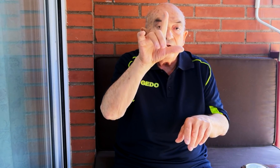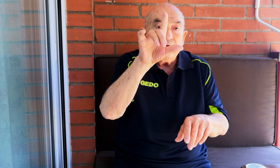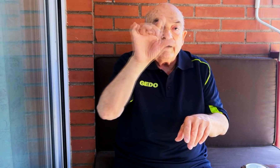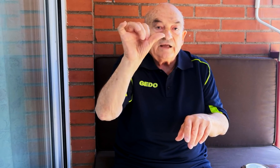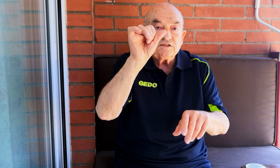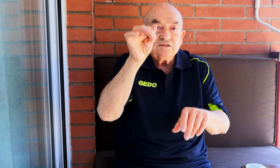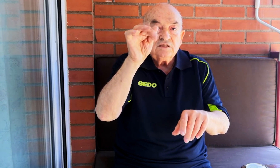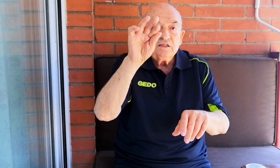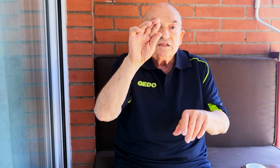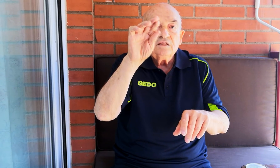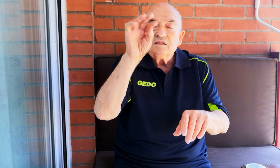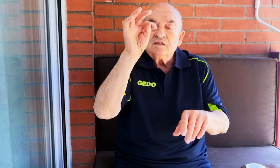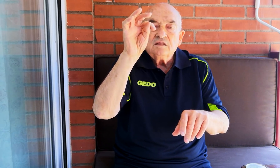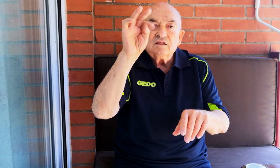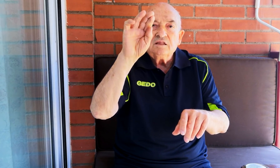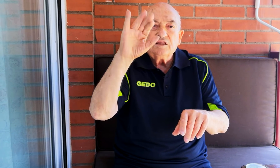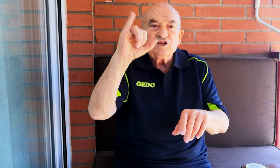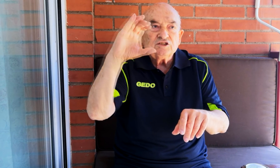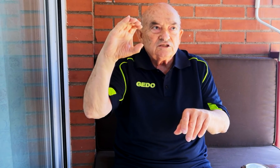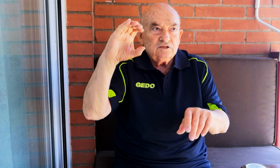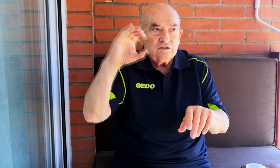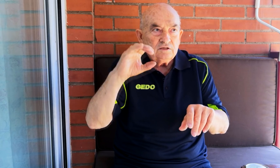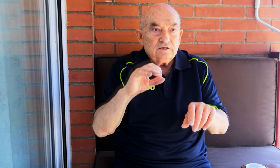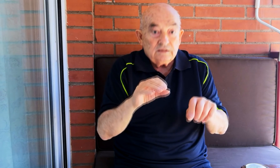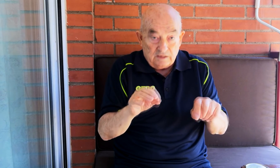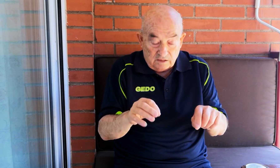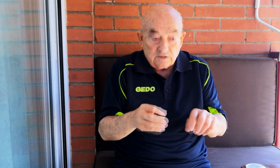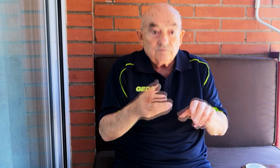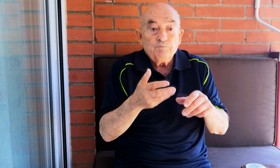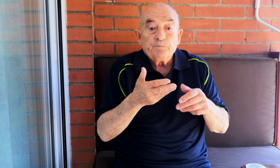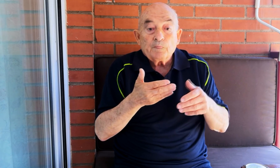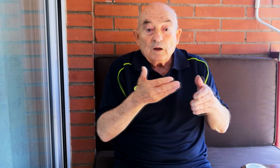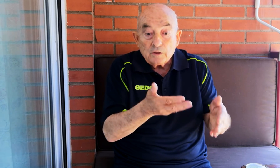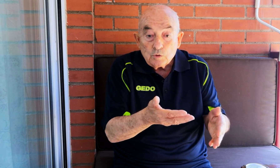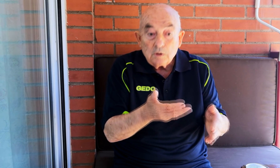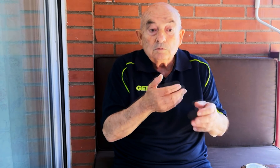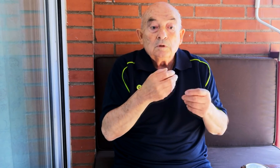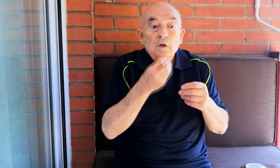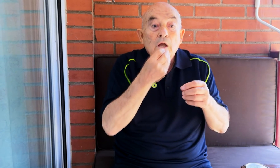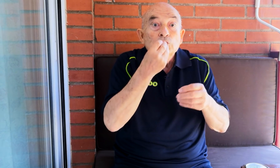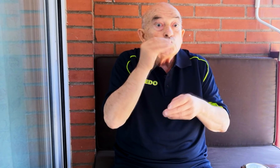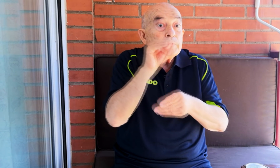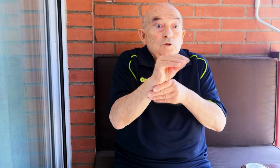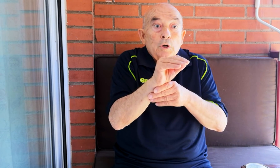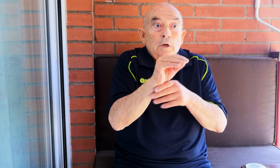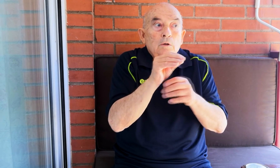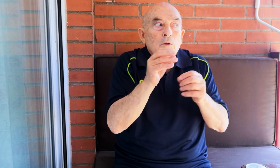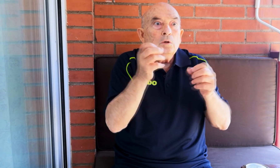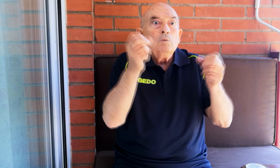de DTS i de telèfons de text. Gràcies a aquestes ajudes, subvencions que